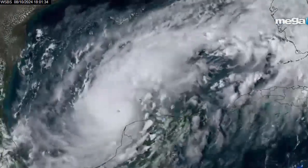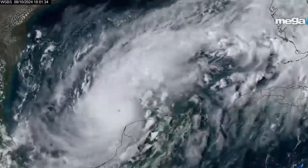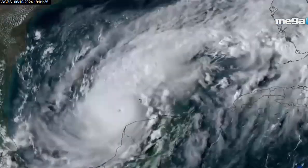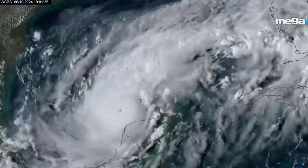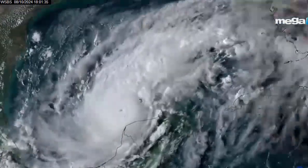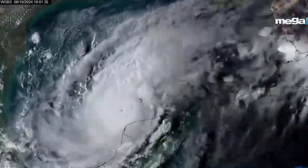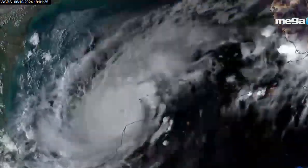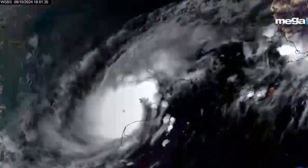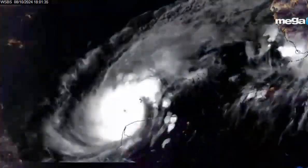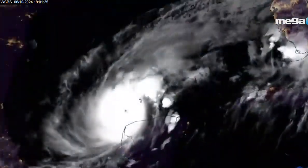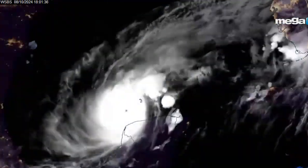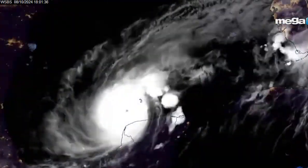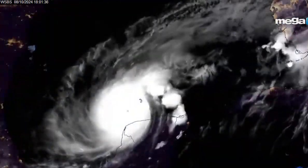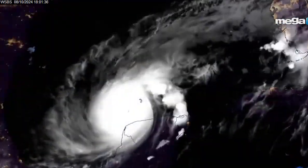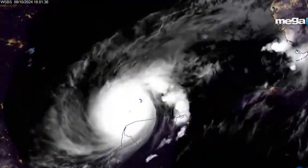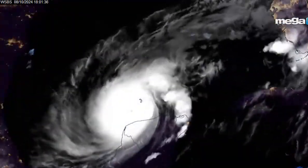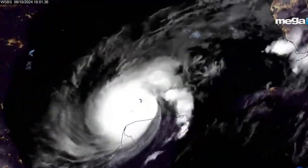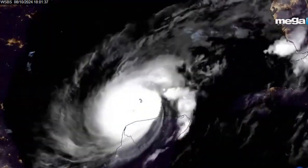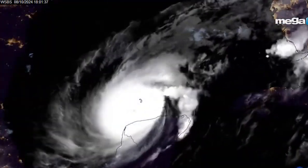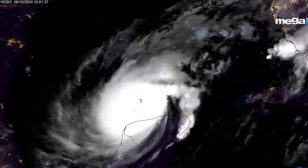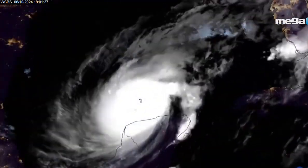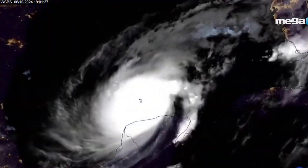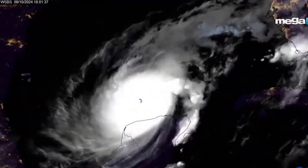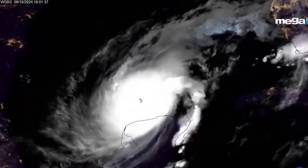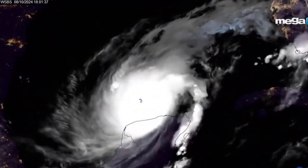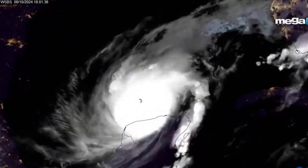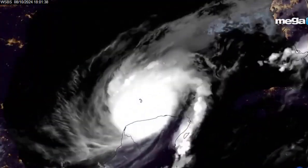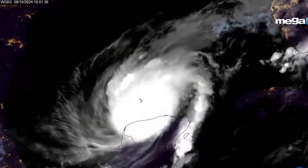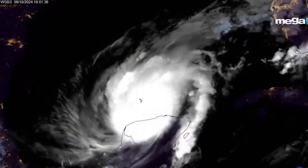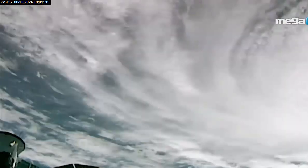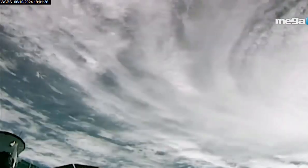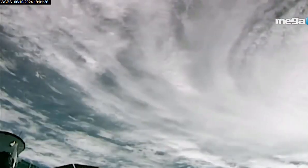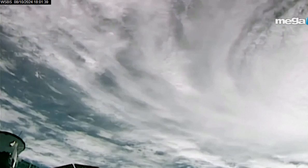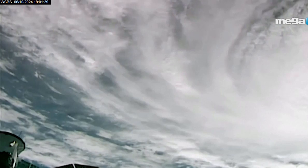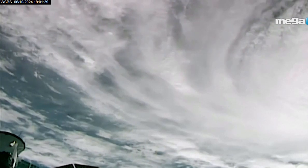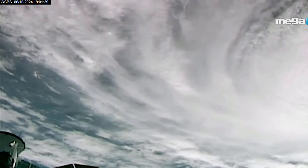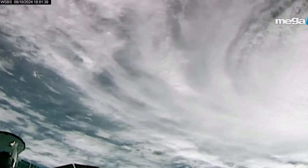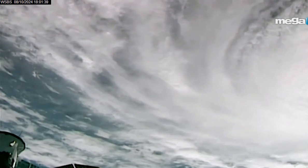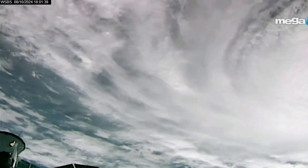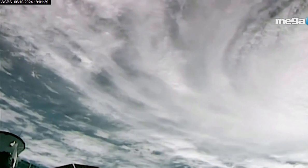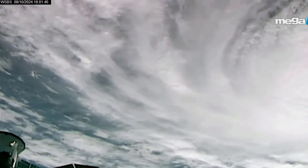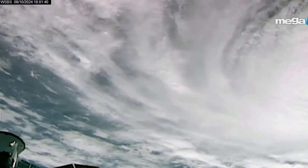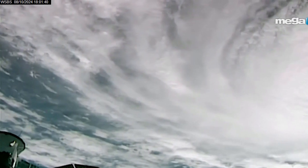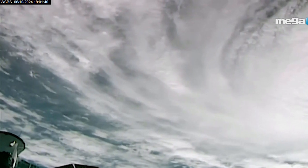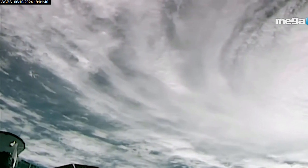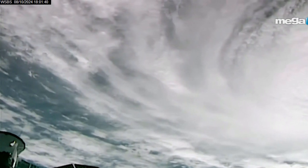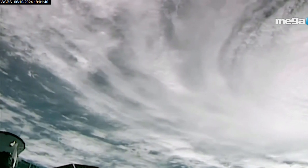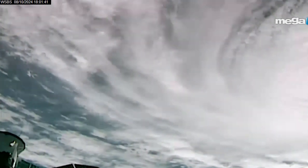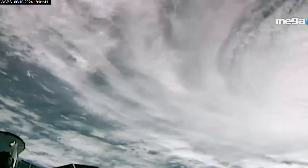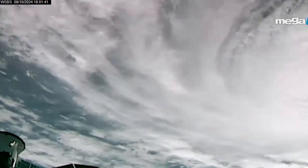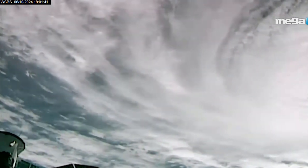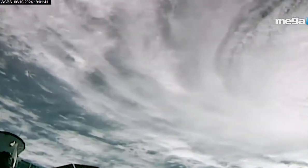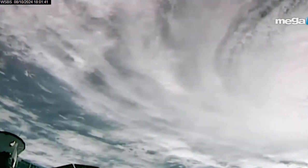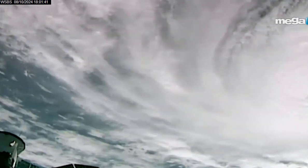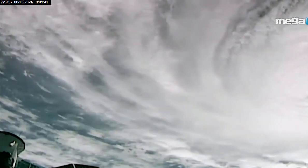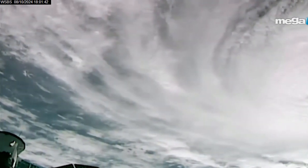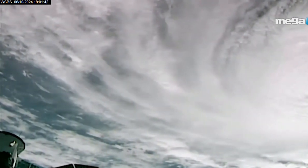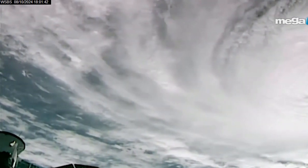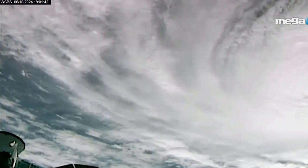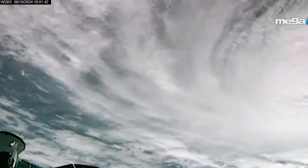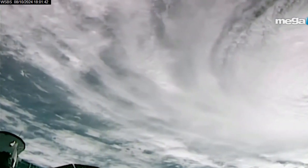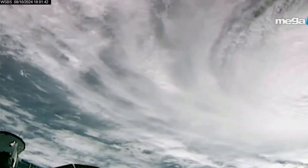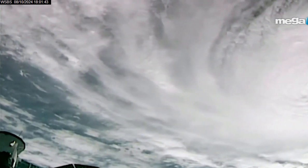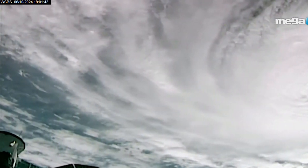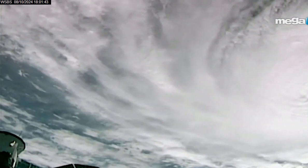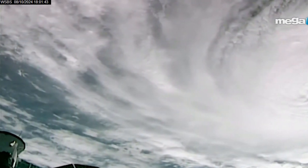Nada de perder fuerza. El huracán Milton, que actualmente es categoría 5, avanza por el Golfo de México hacia la costa oeste de la Florida. Se